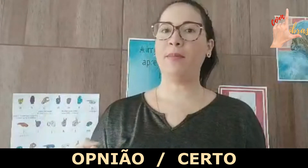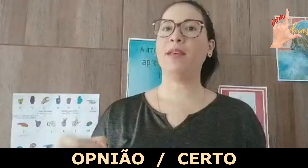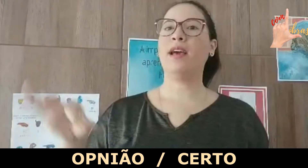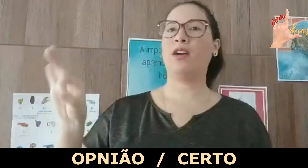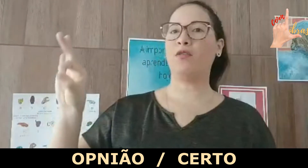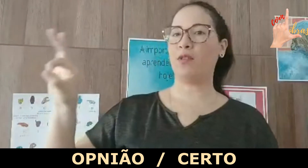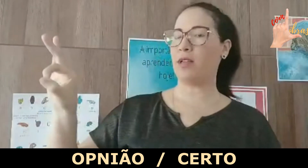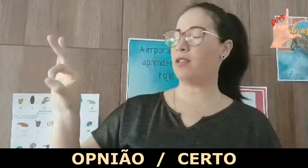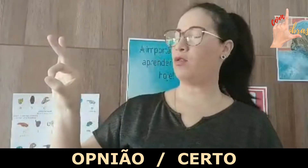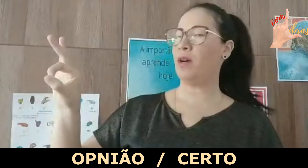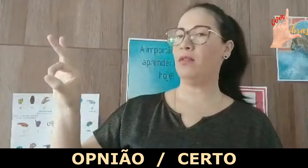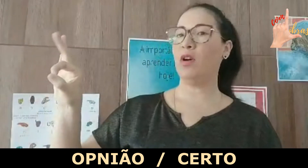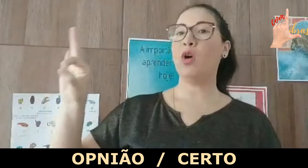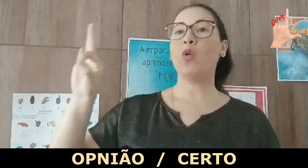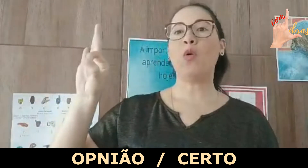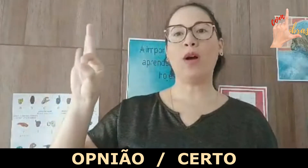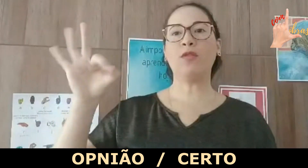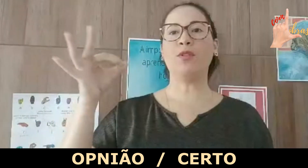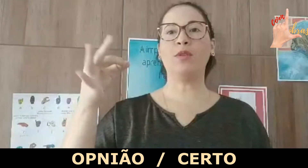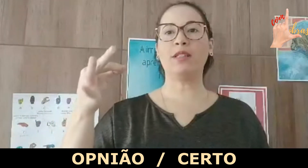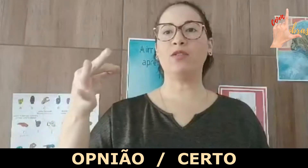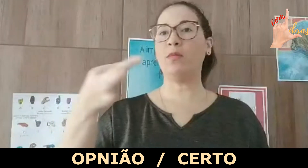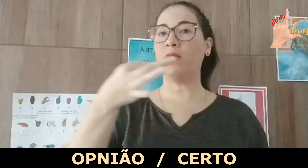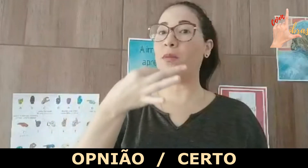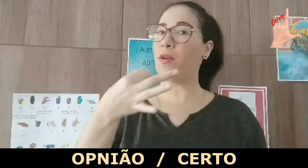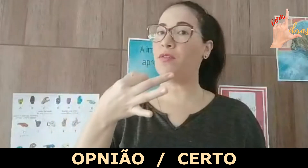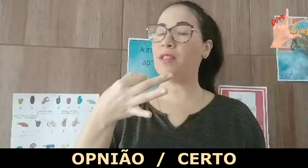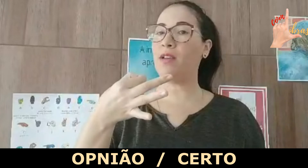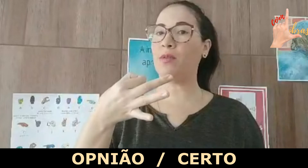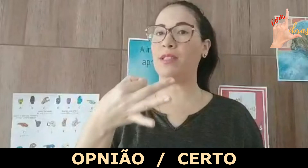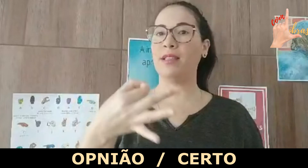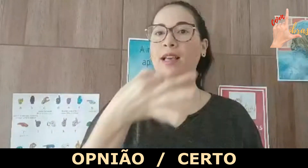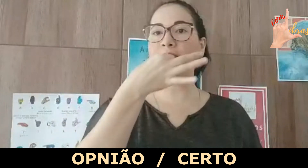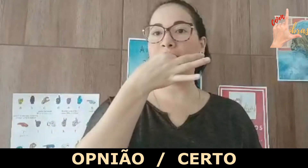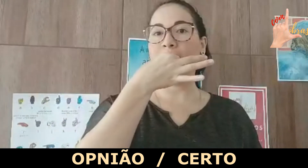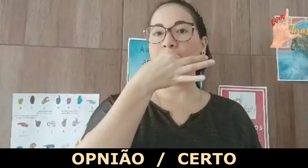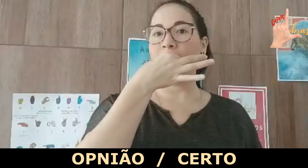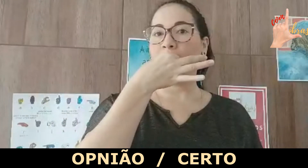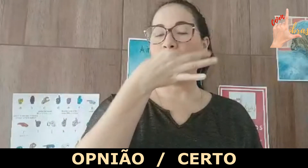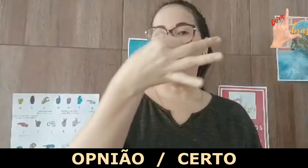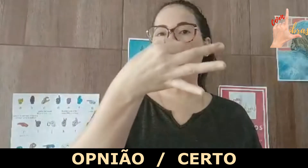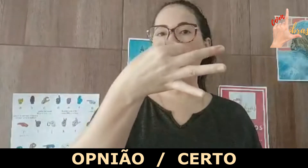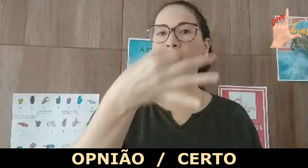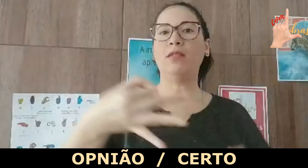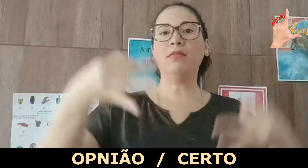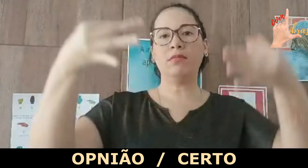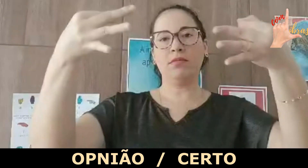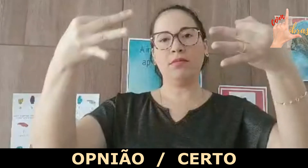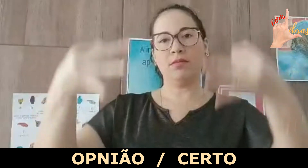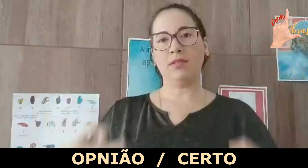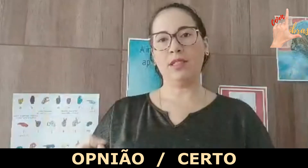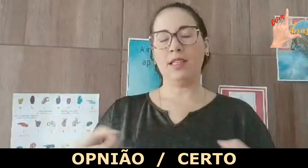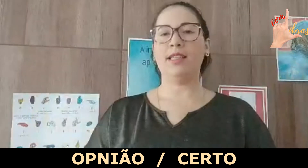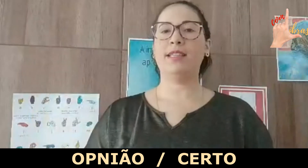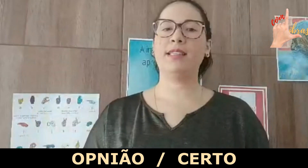a configuração de mão? Com a configuração de mão você pode fazer alguns sinais. Opinião e